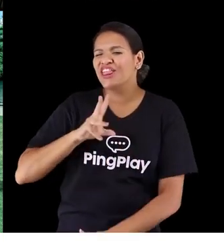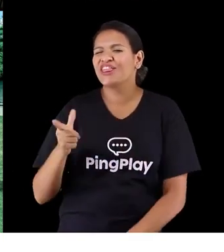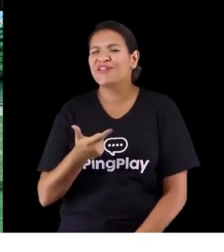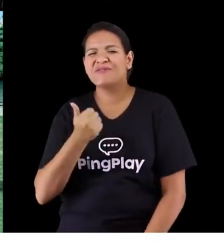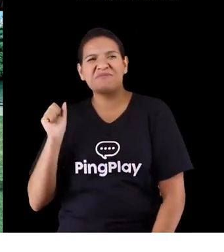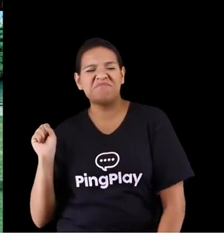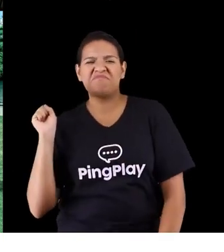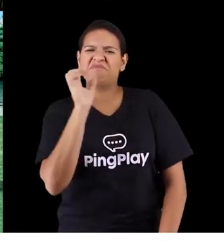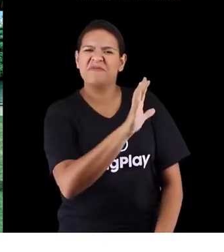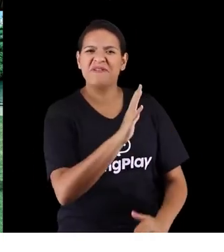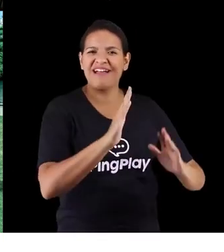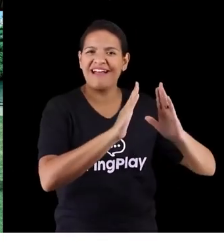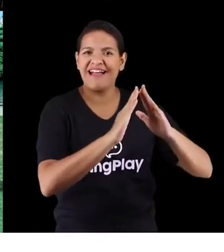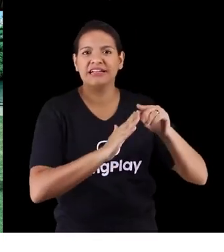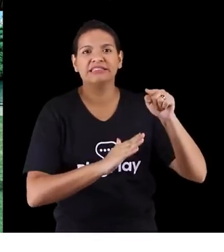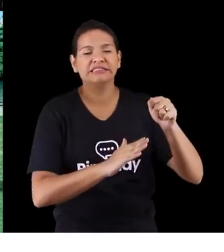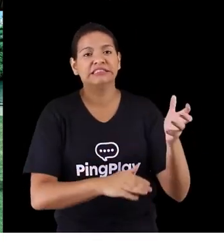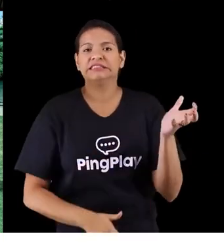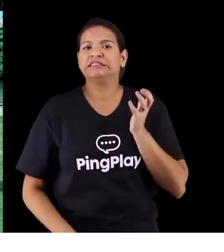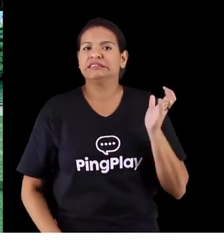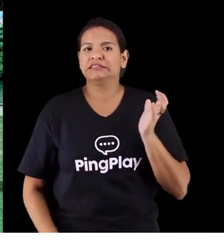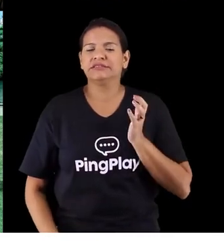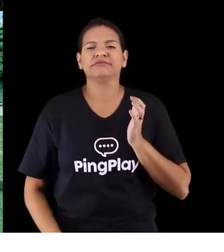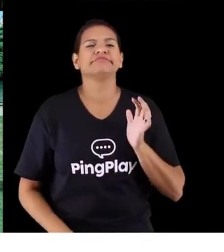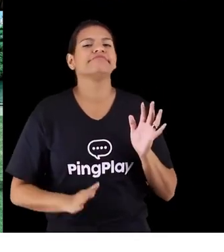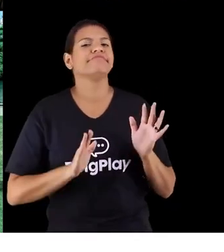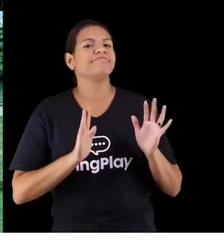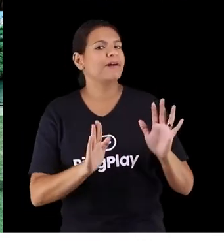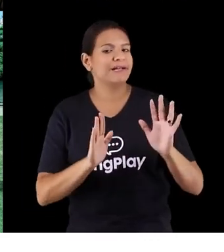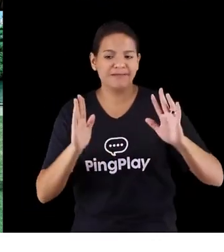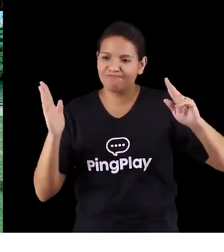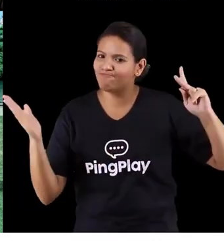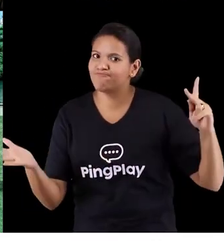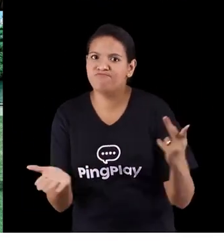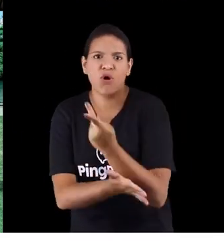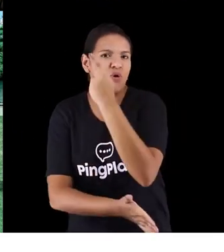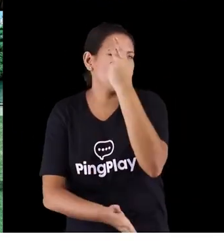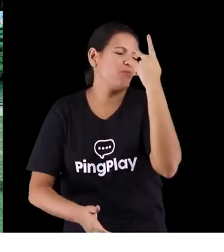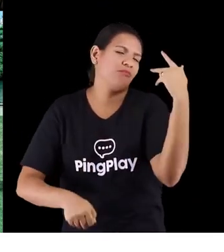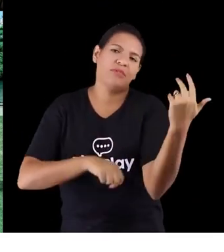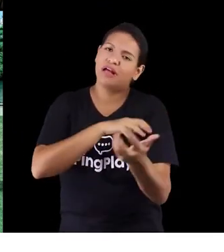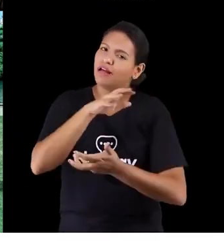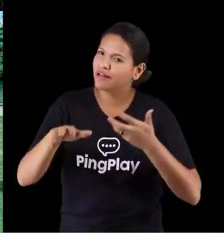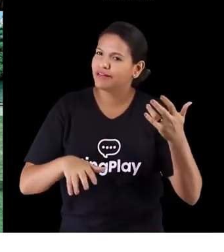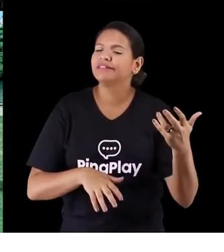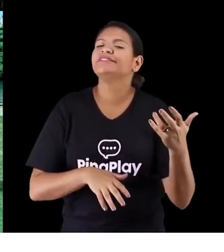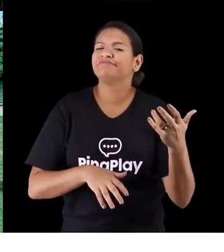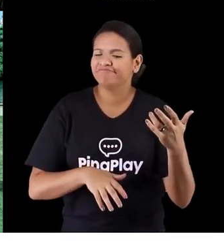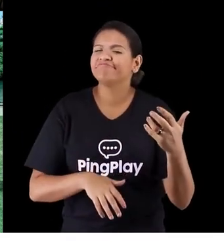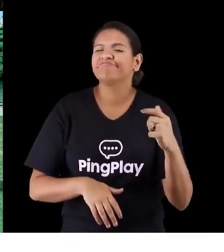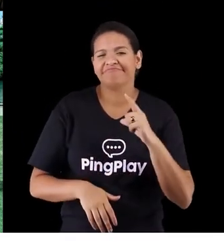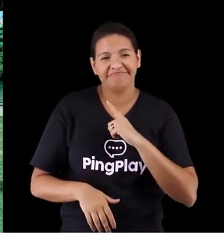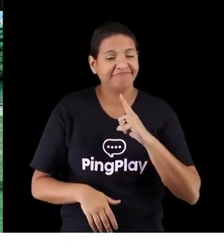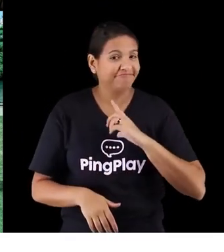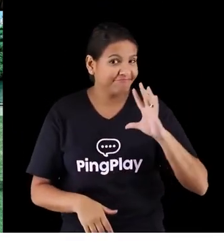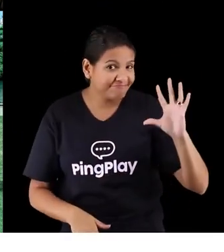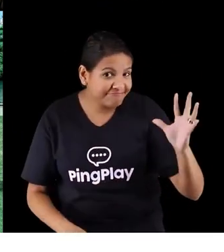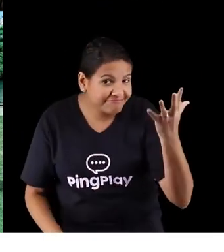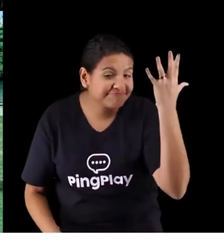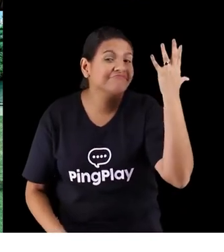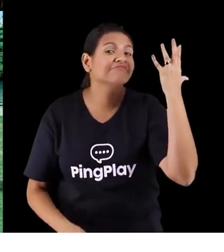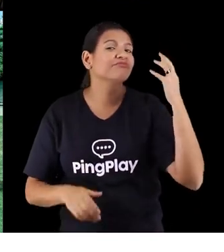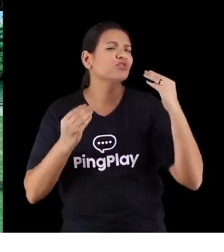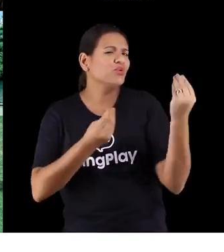na riqueza? Só que algo sai errado, e os segredos e mentiras necessários à ascensão social